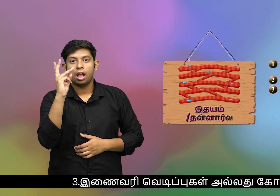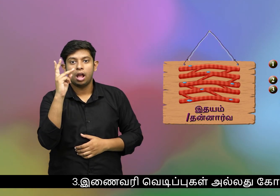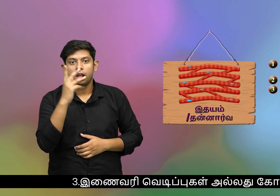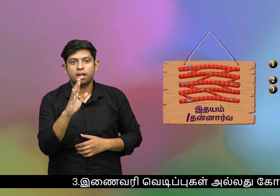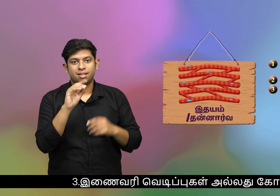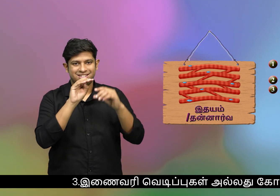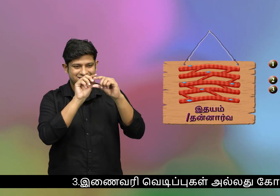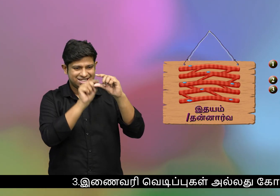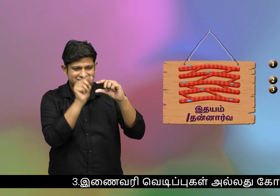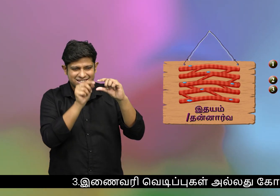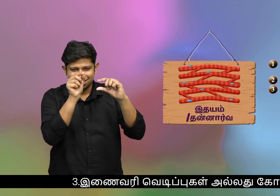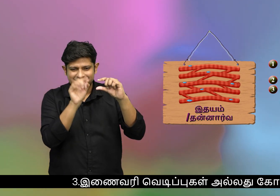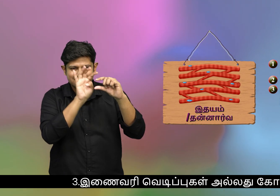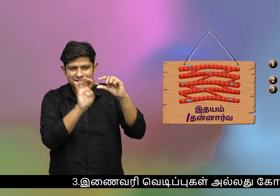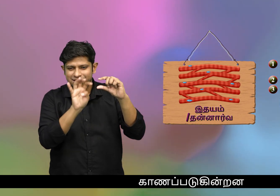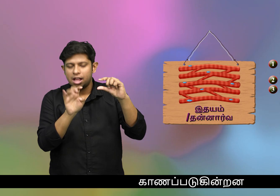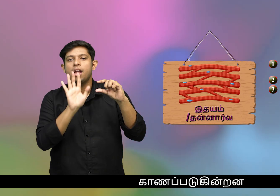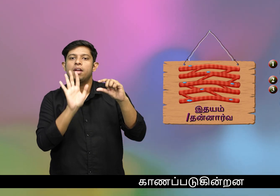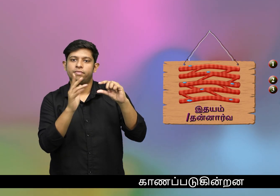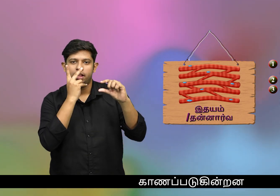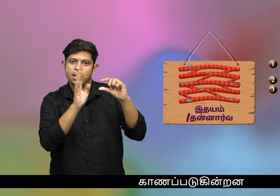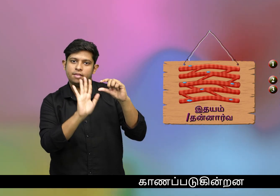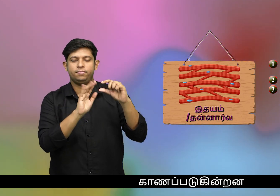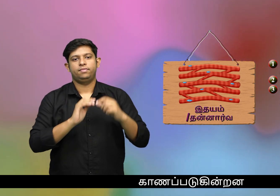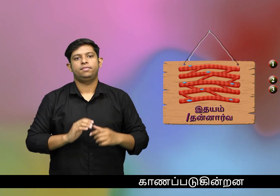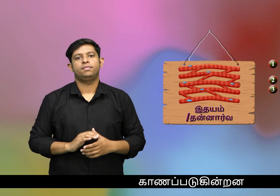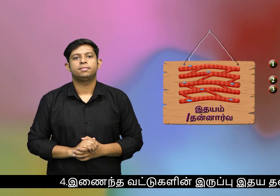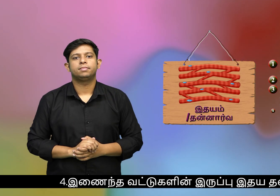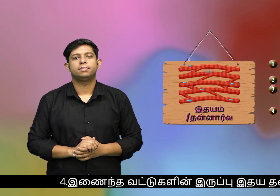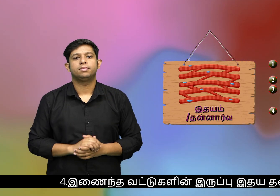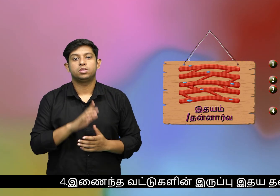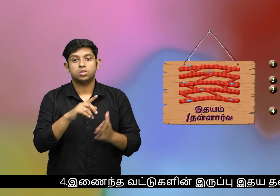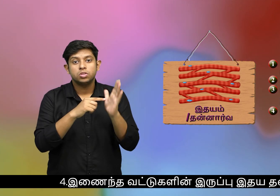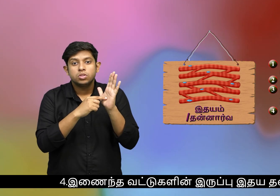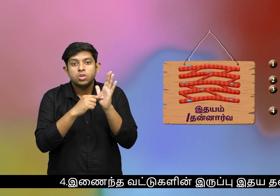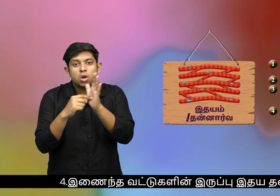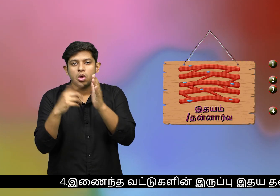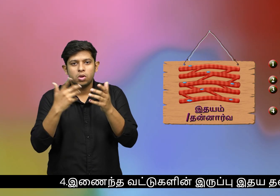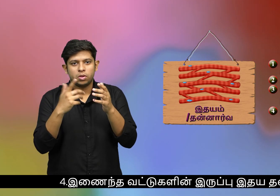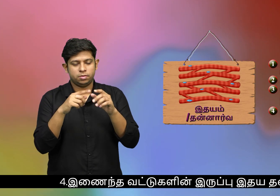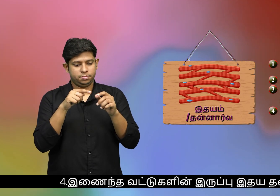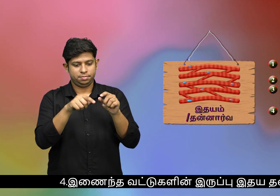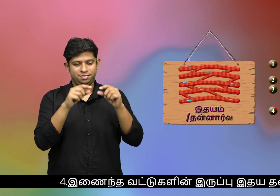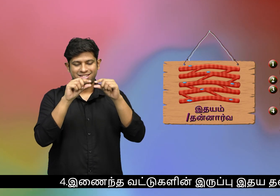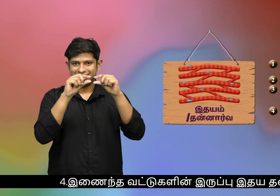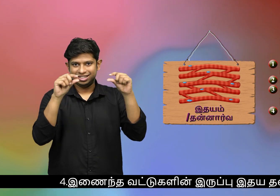இணைவரி வெடிப்புகள் அல்லது கோடுகள் காணப்படுகின்றன. இணைந்த வட்டுகளின் இருப்பு இதய தசையின்